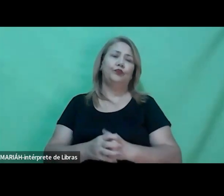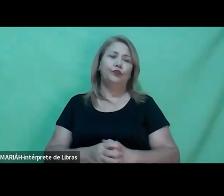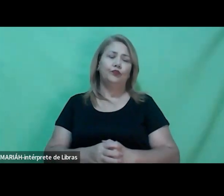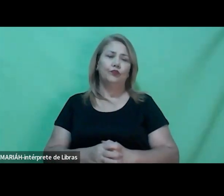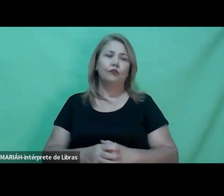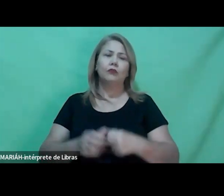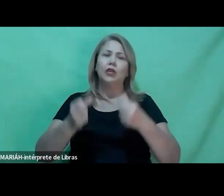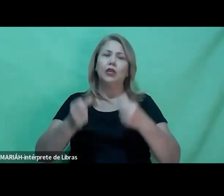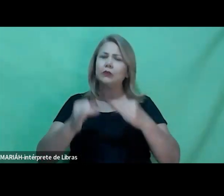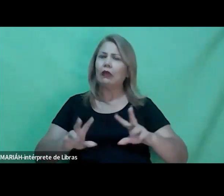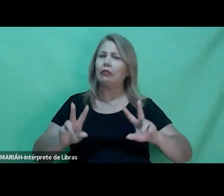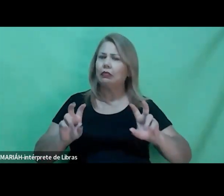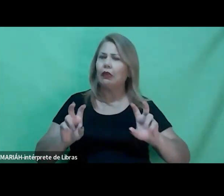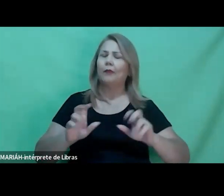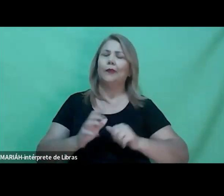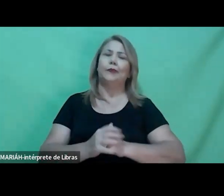Daniel